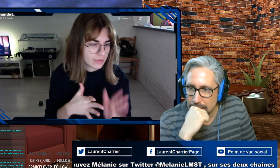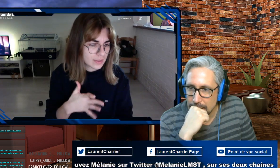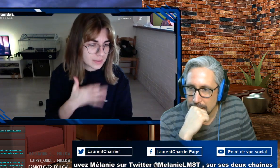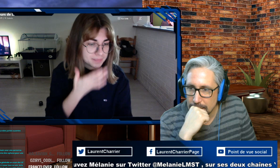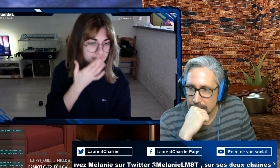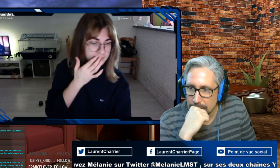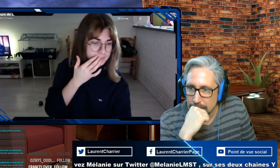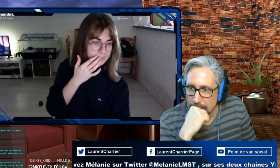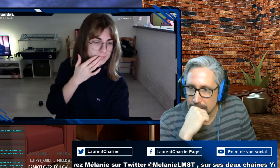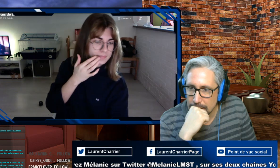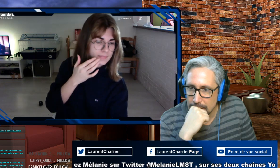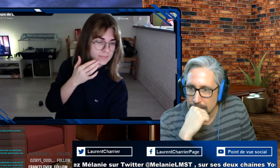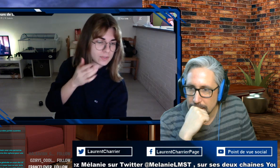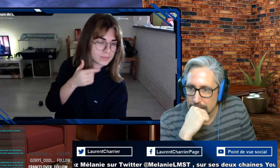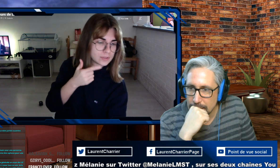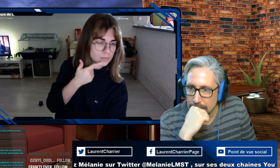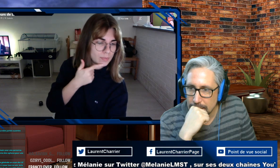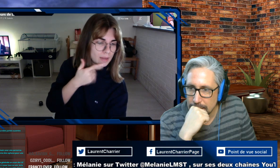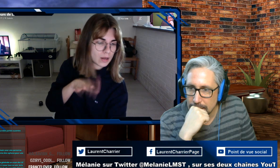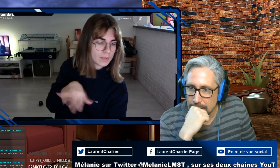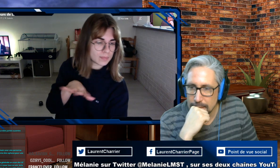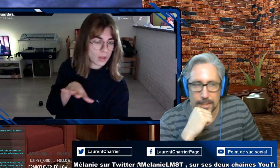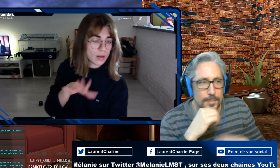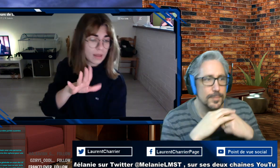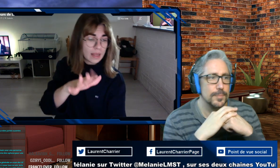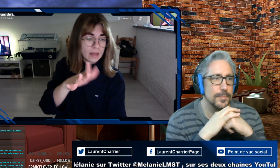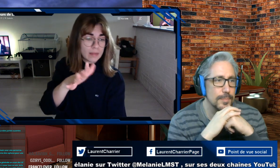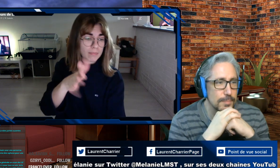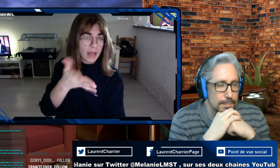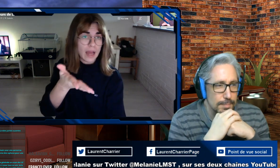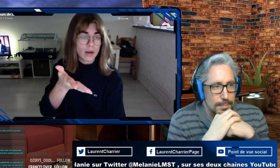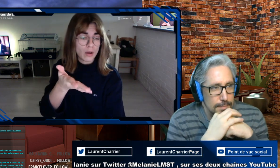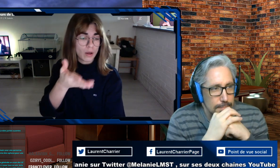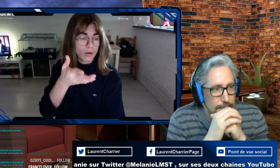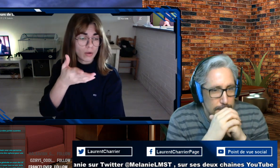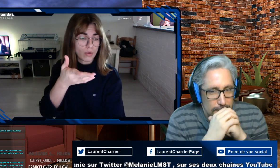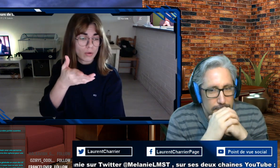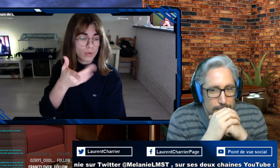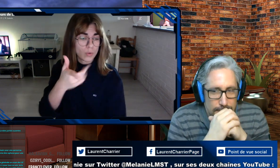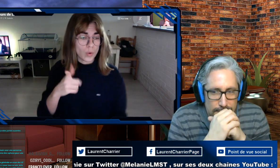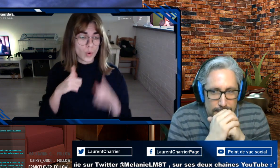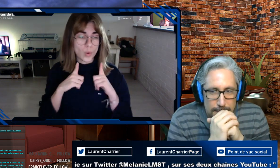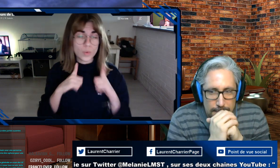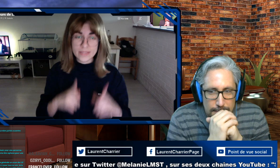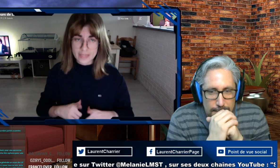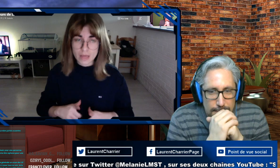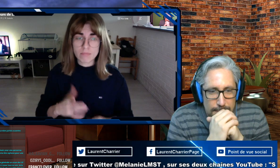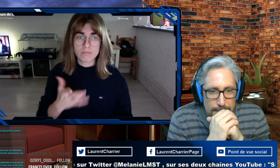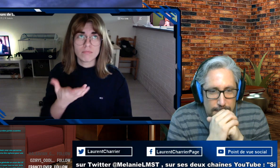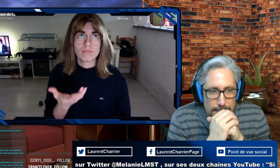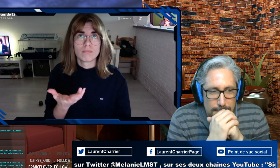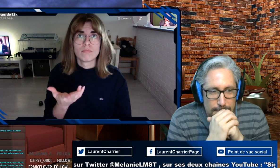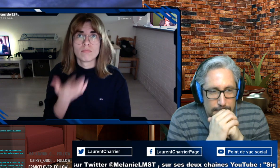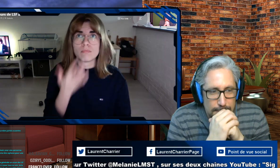l'ESF? Je fais comme tu te parles en même temps. Bah alors, au